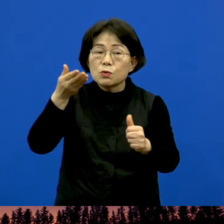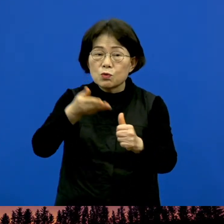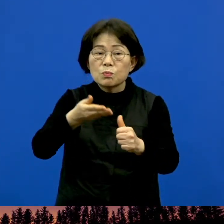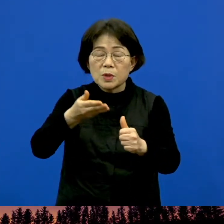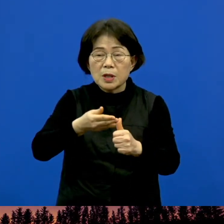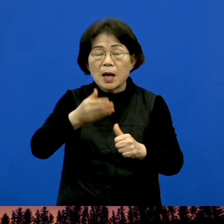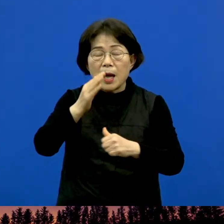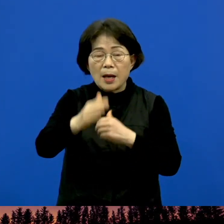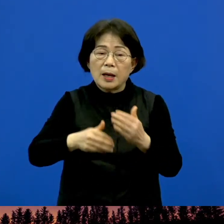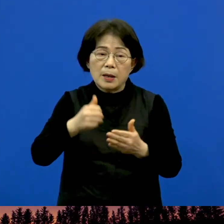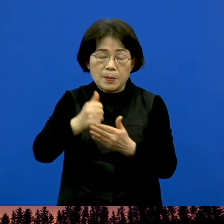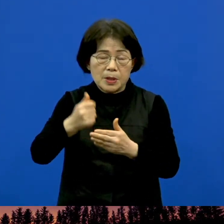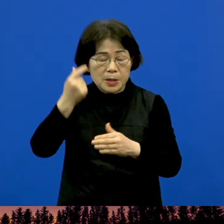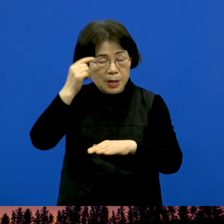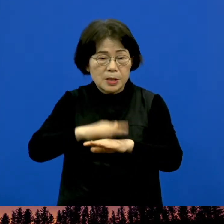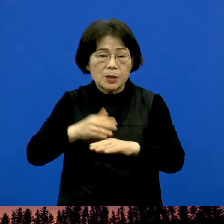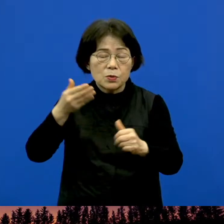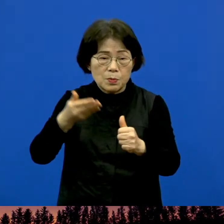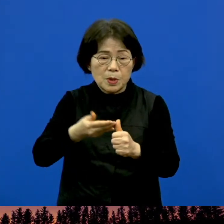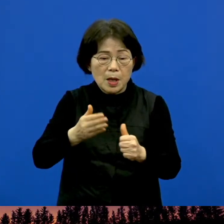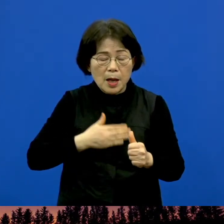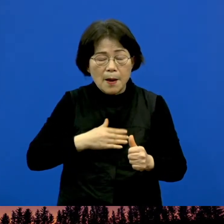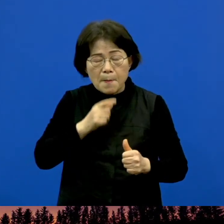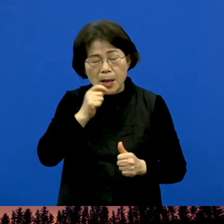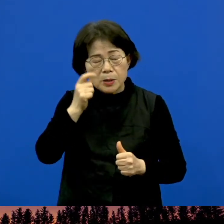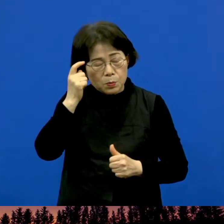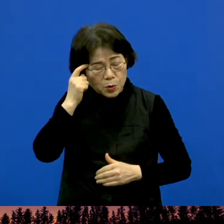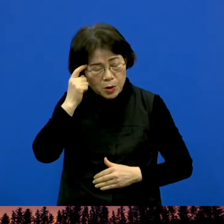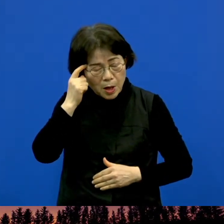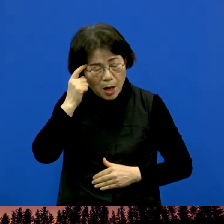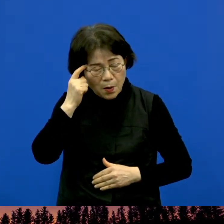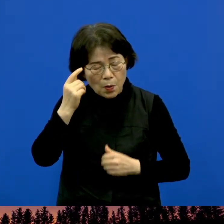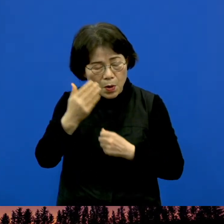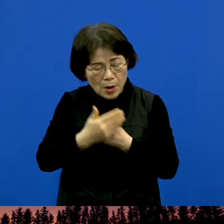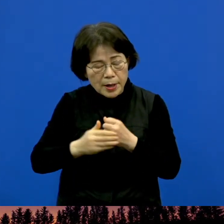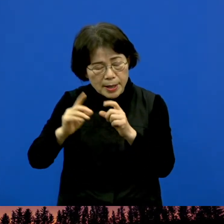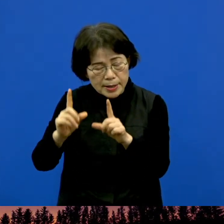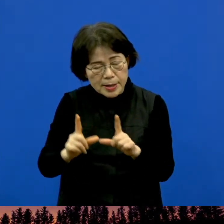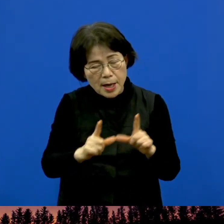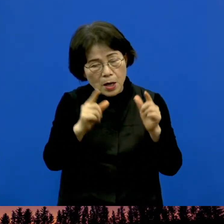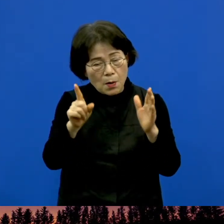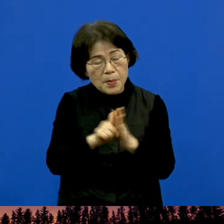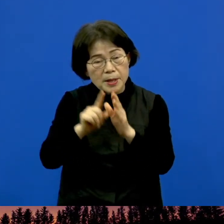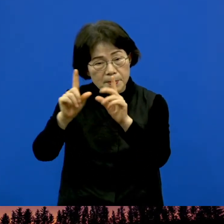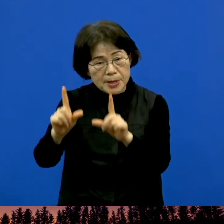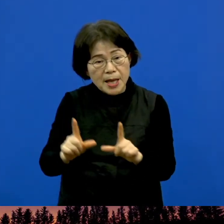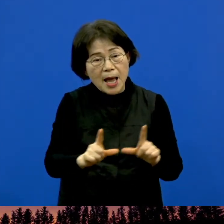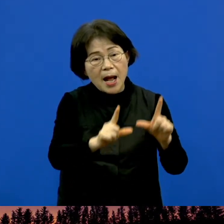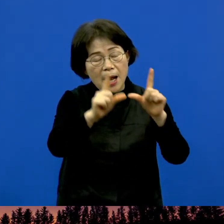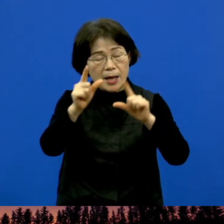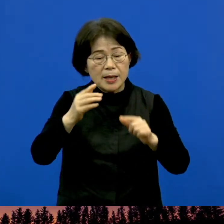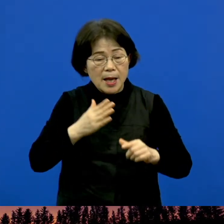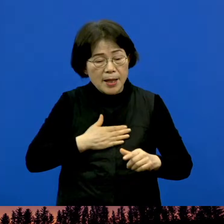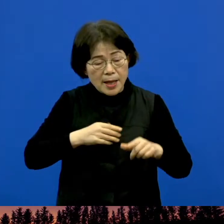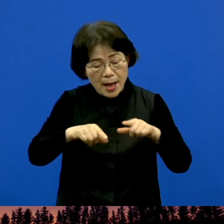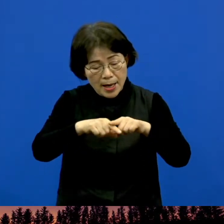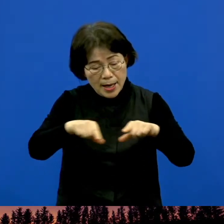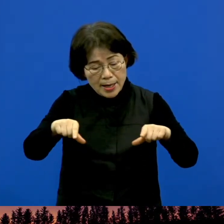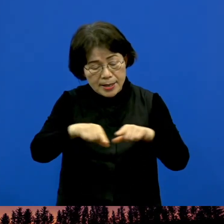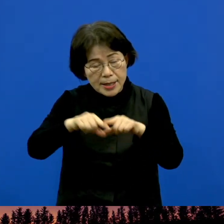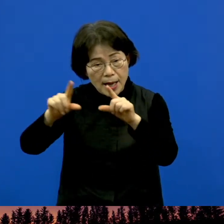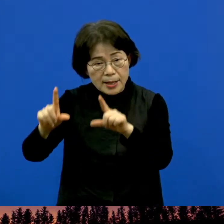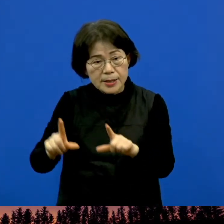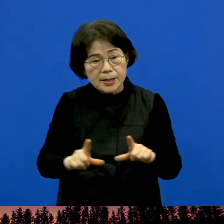없다고 생각해요. 내가 말씀 묵상하고 은혜 생활하고 경건 생활하고 믿음 생활하는 게 내 일상의 삶과